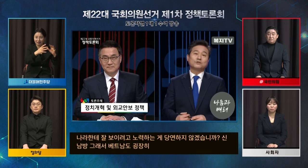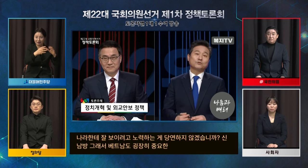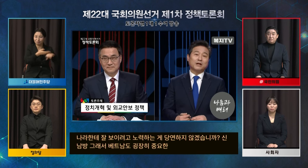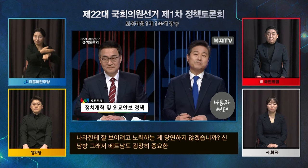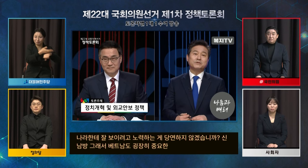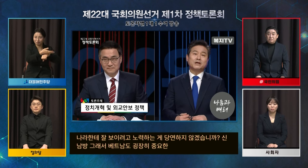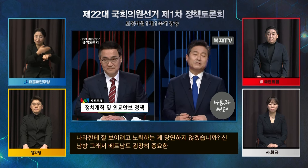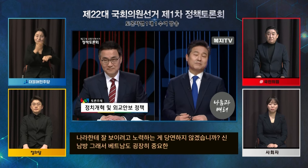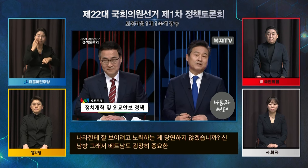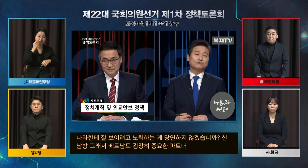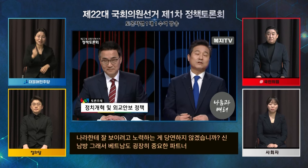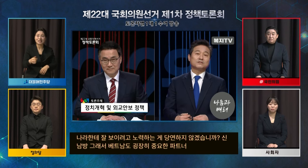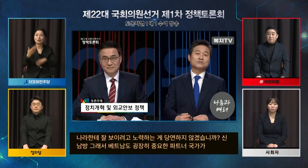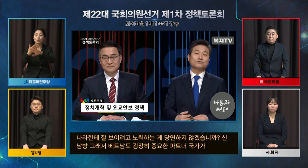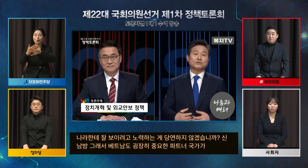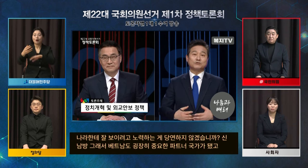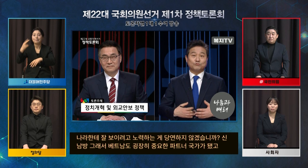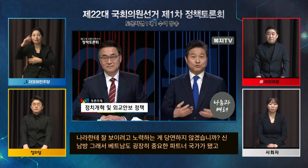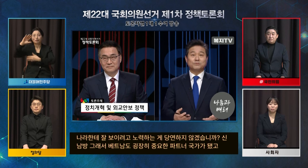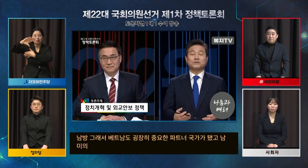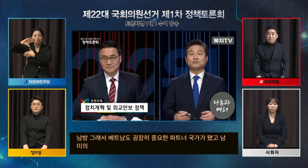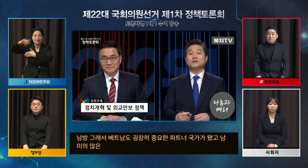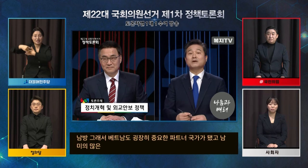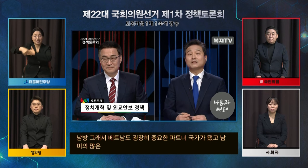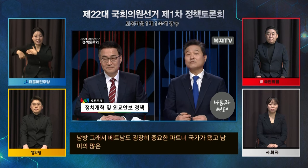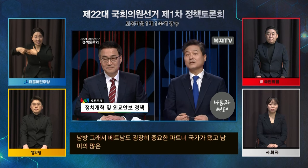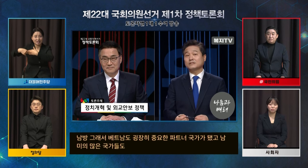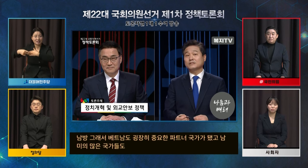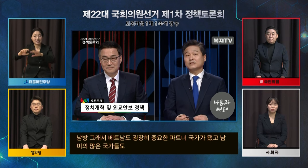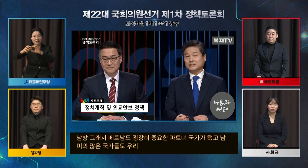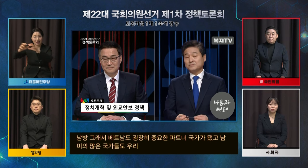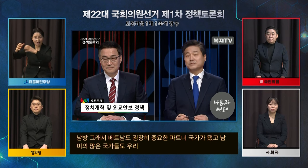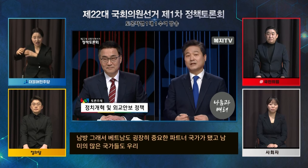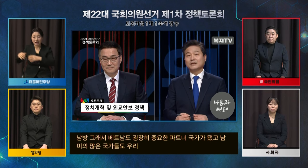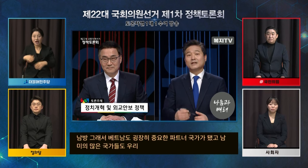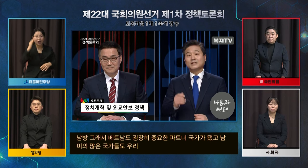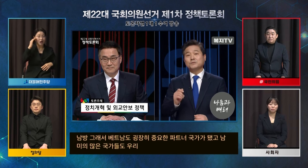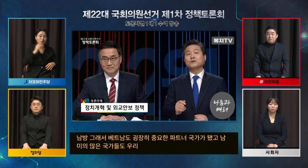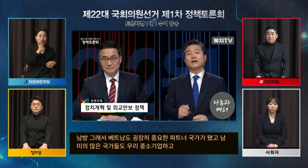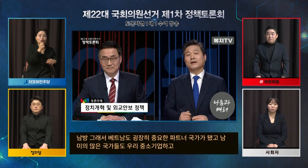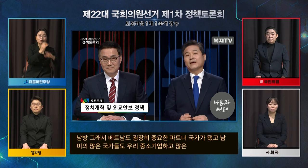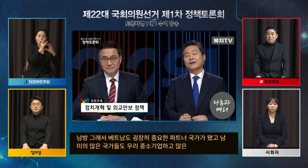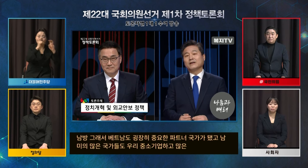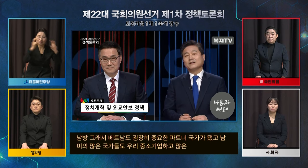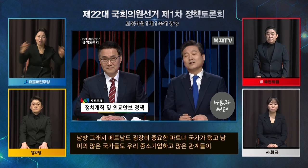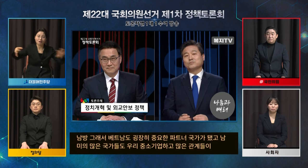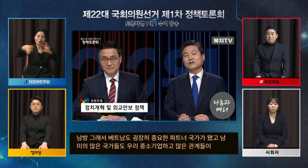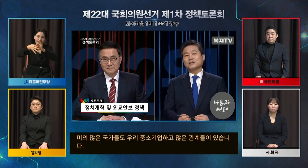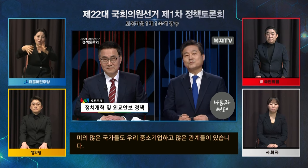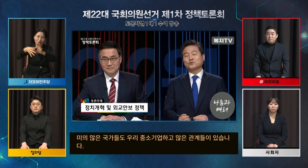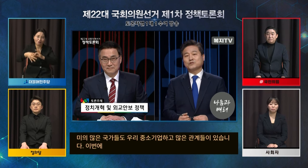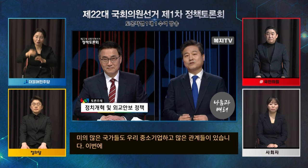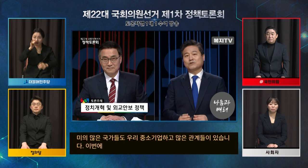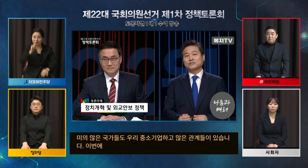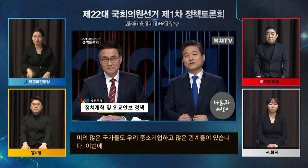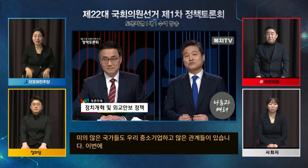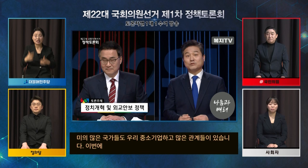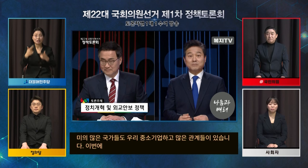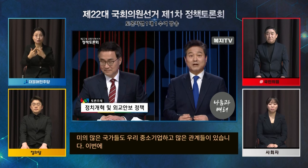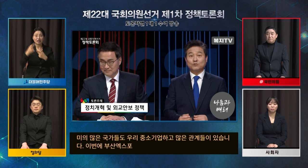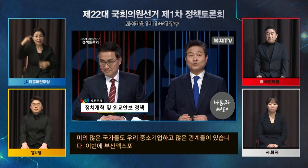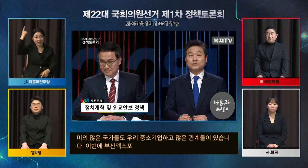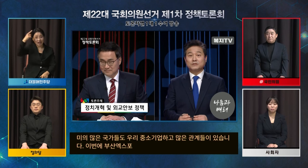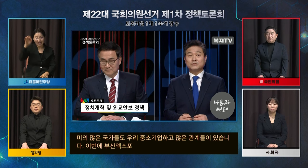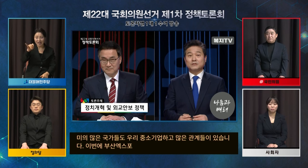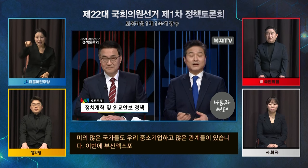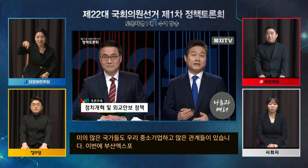그리고 남미에 있는 많은 국가들도 우리 중소기업들하고 참 많은 관계들이 있습니다. 이번에 부산엑스포 유치하는 과정에서도